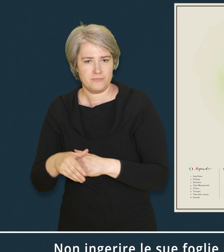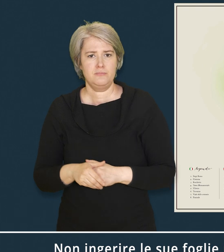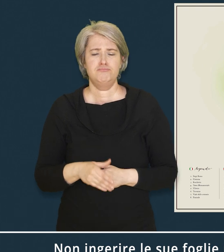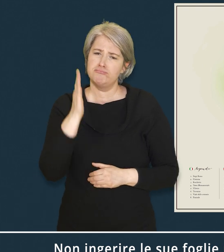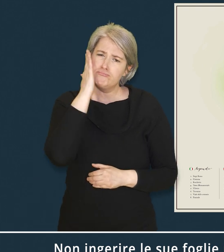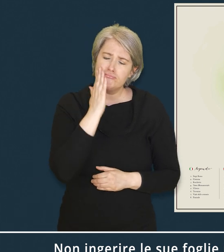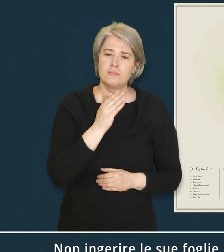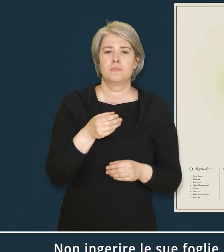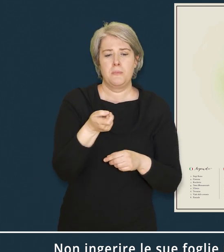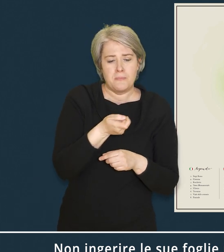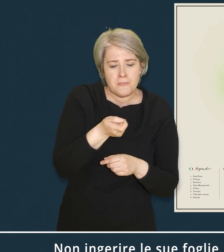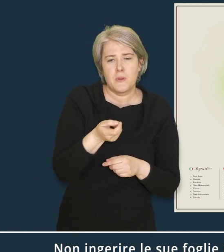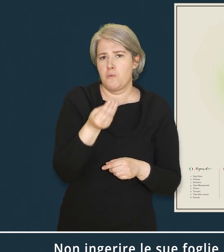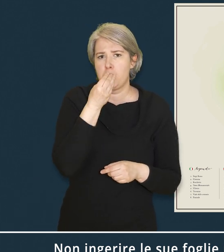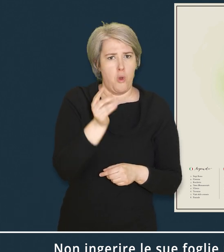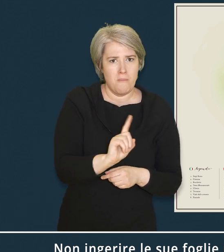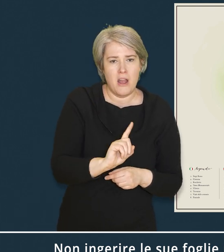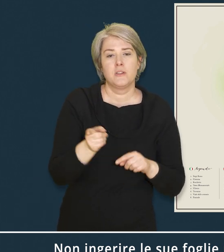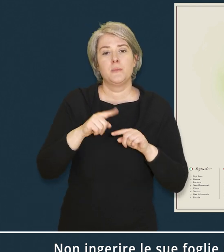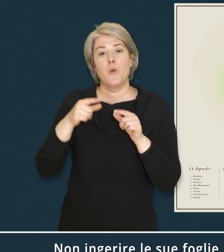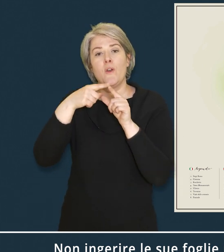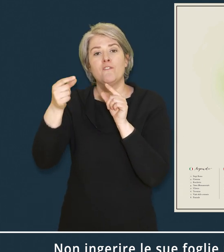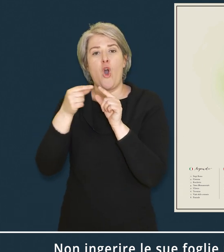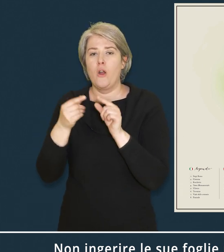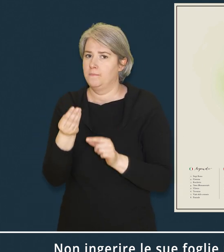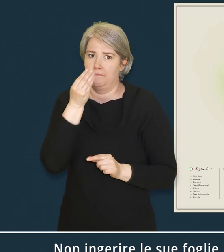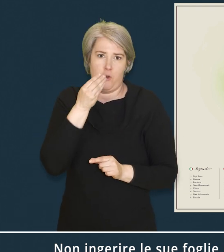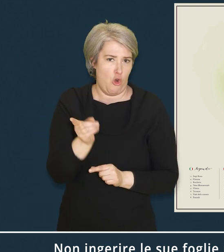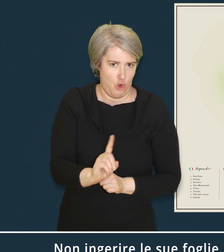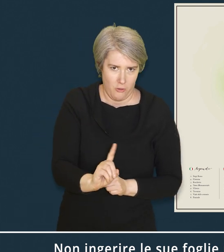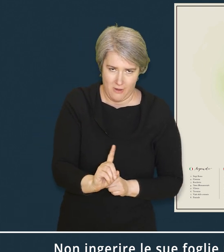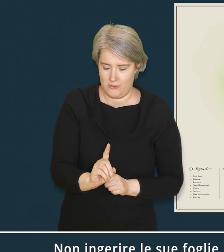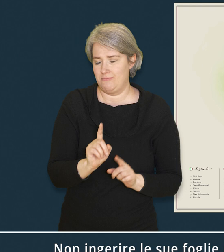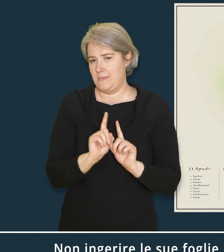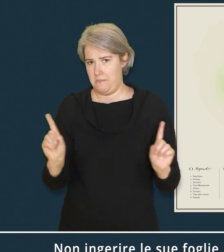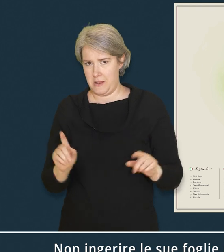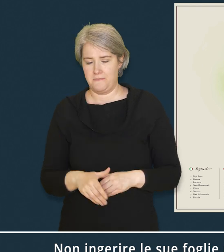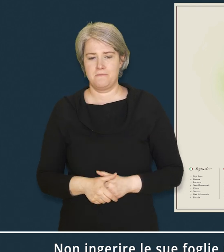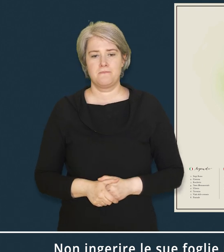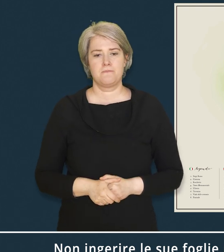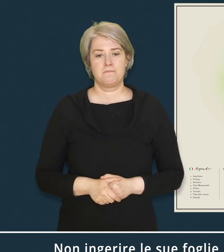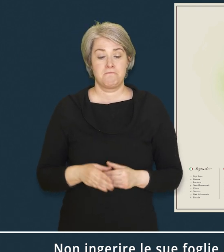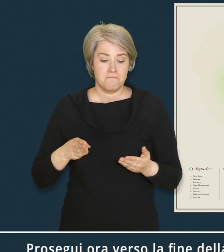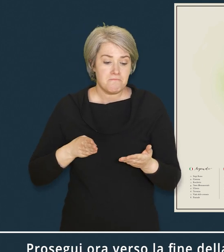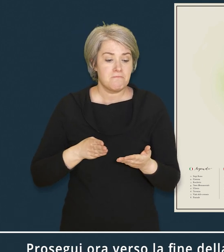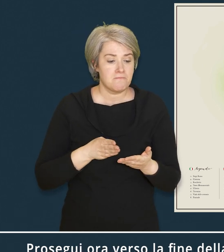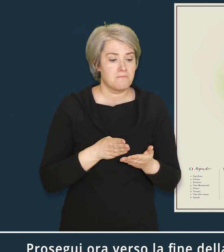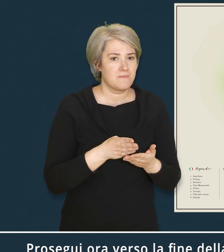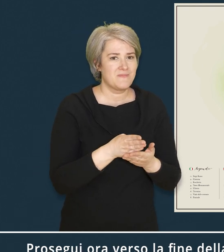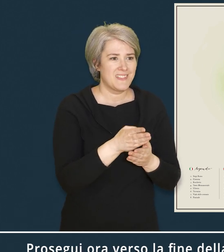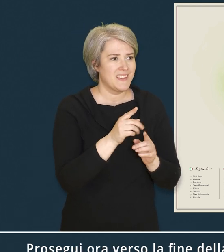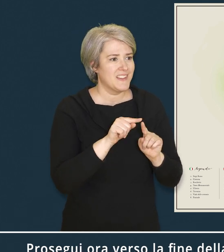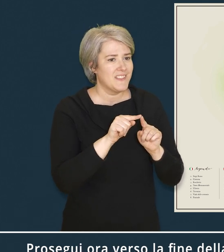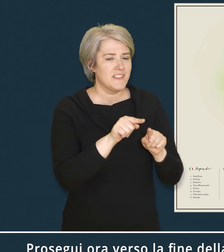Non ingerire le sue foglie, né tantomeno i semi nascosti dentro i suoi piccoli frutti rossi. Prosegui